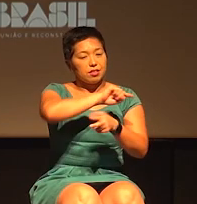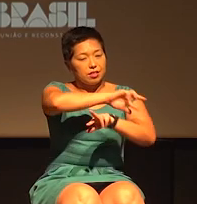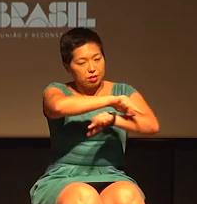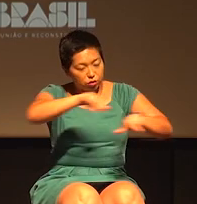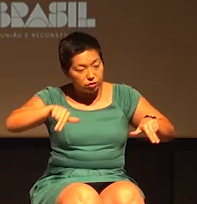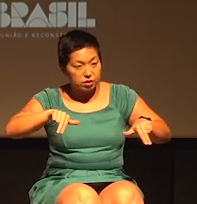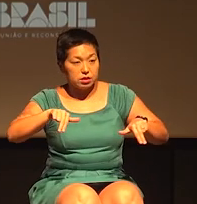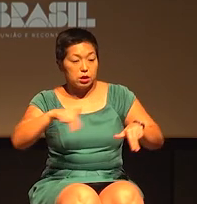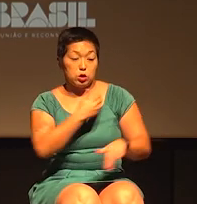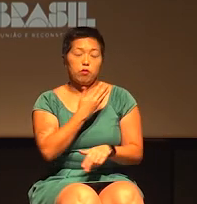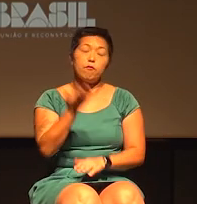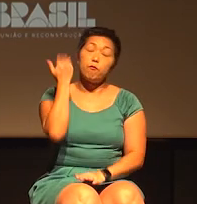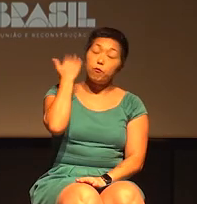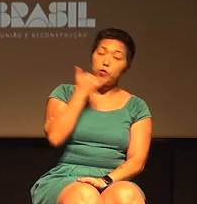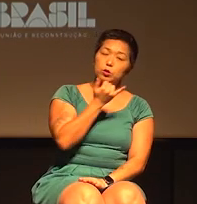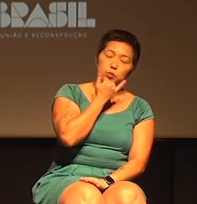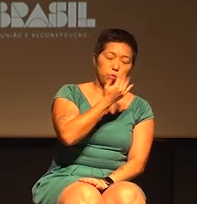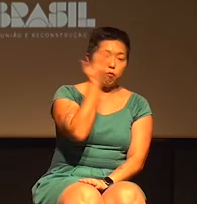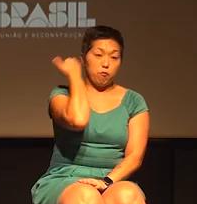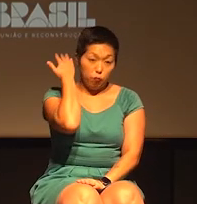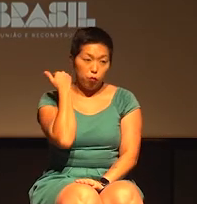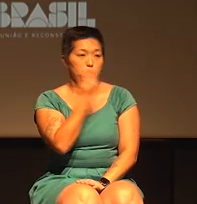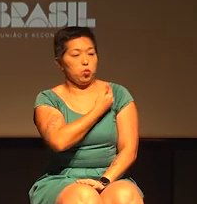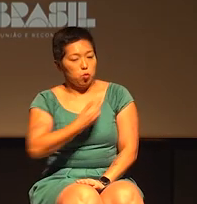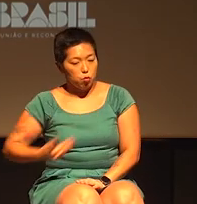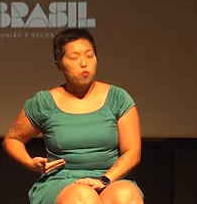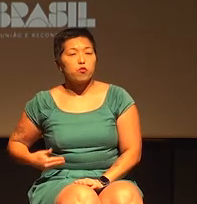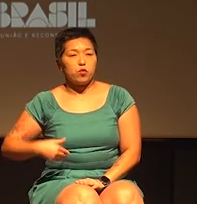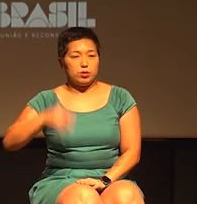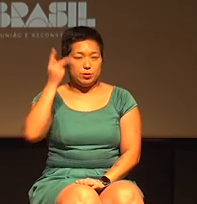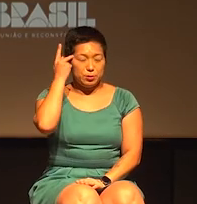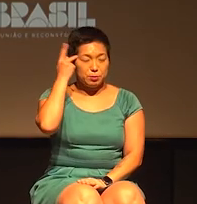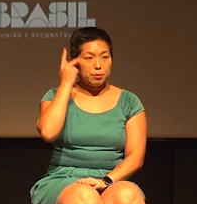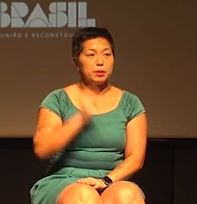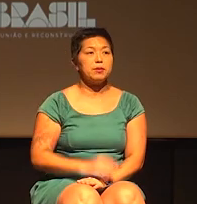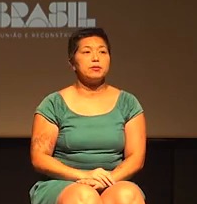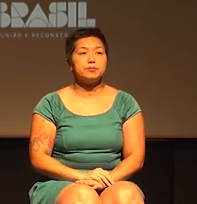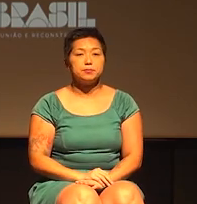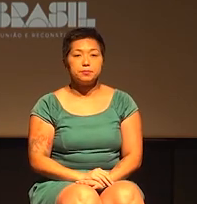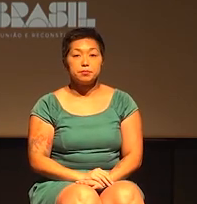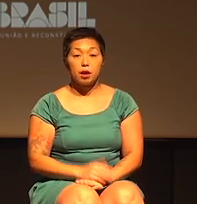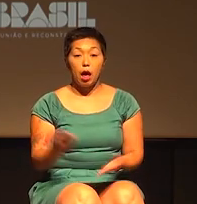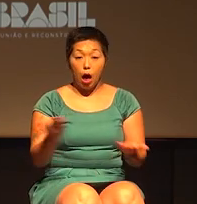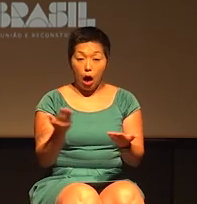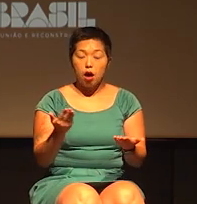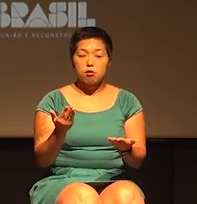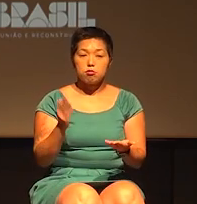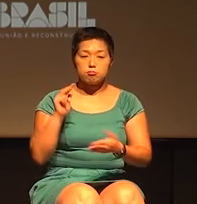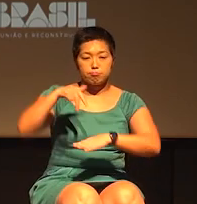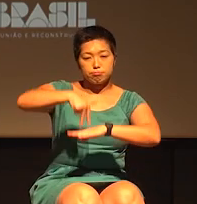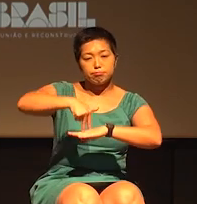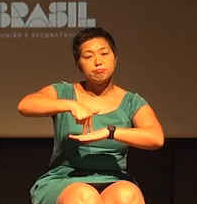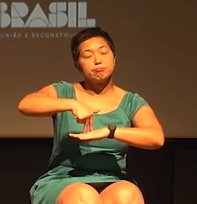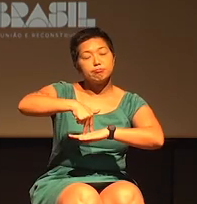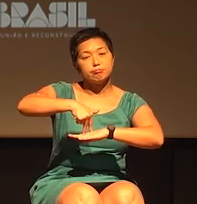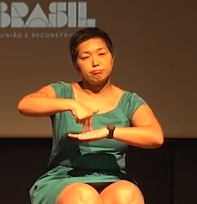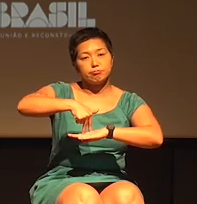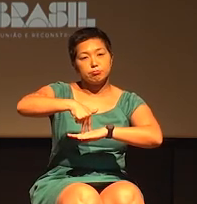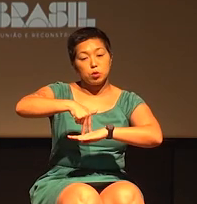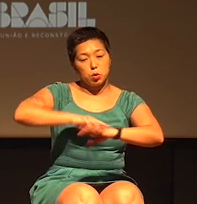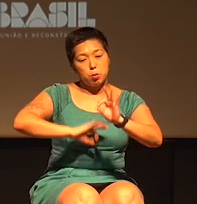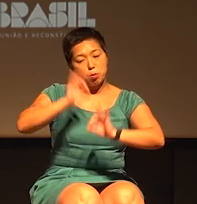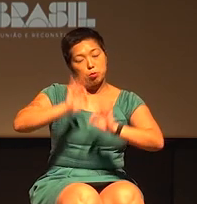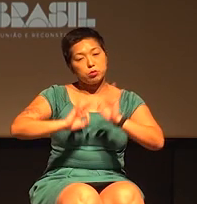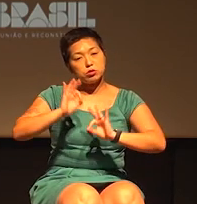Paulo foi né foi foi e agora ela tá assumiu né o esse esse